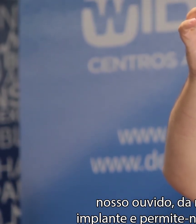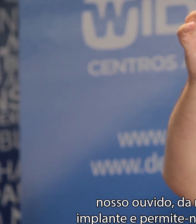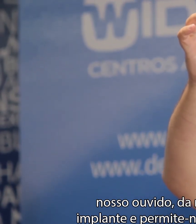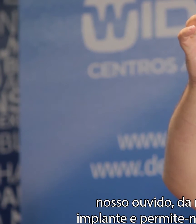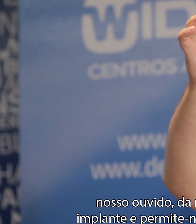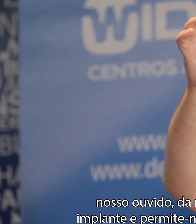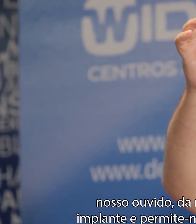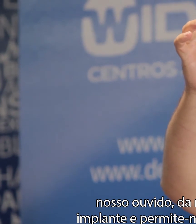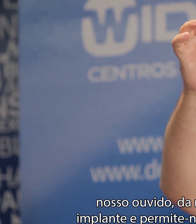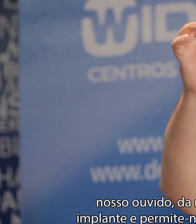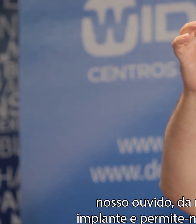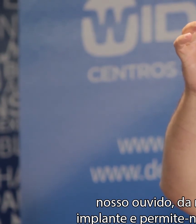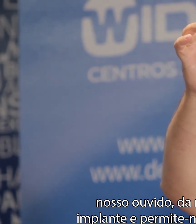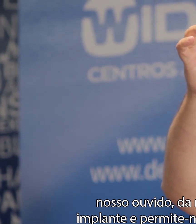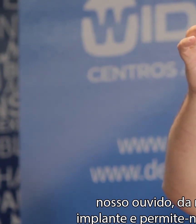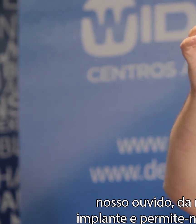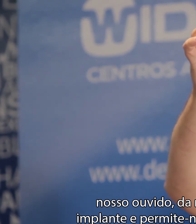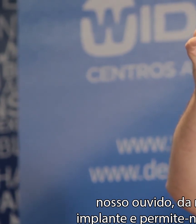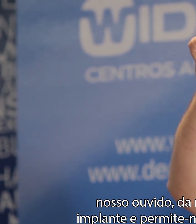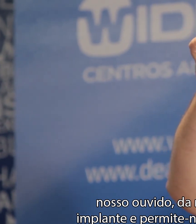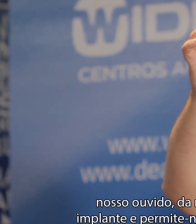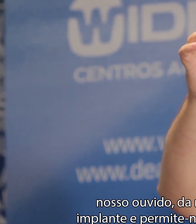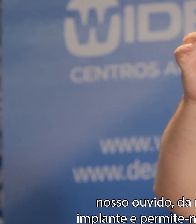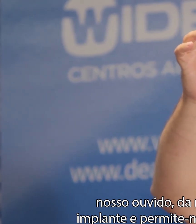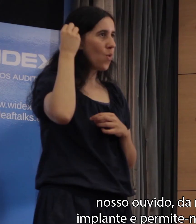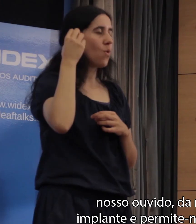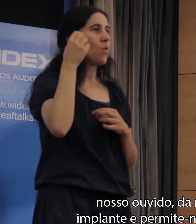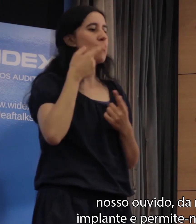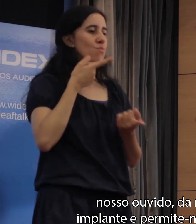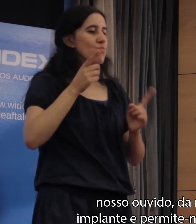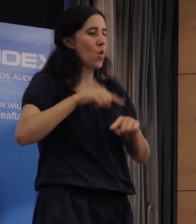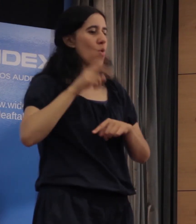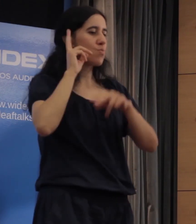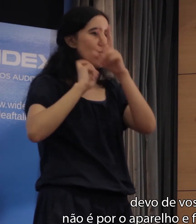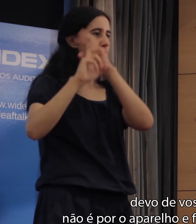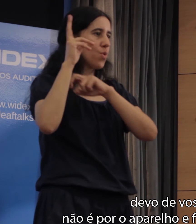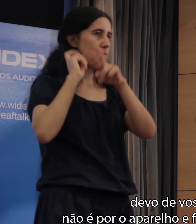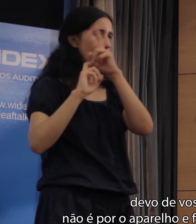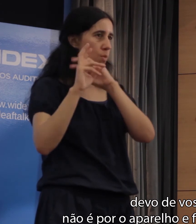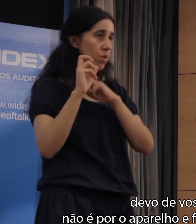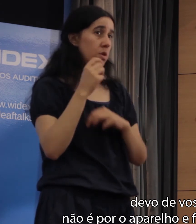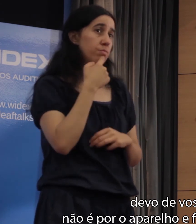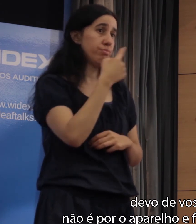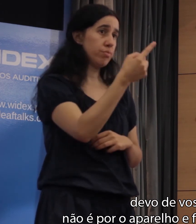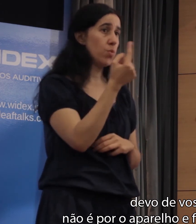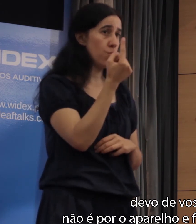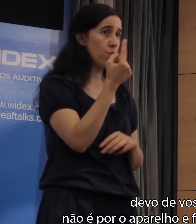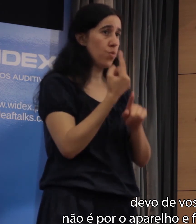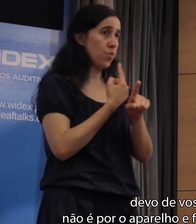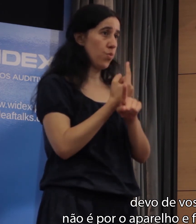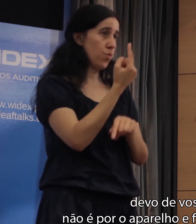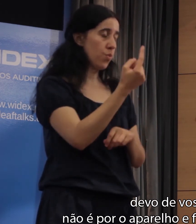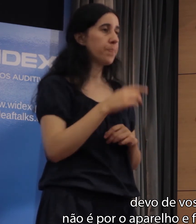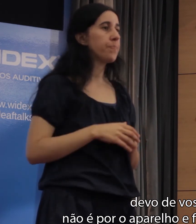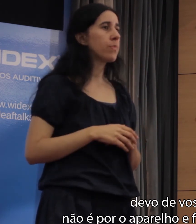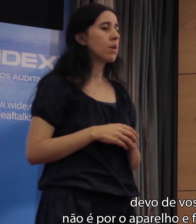ao implante e permite-nos, então, recuperar a audição. Devo-vos dizer uma coisa, não é